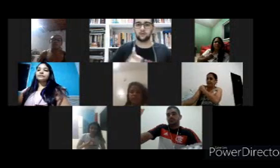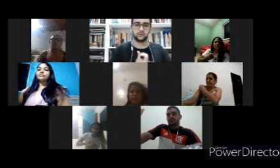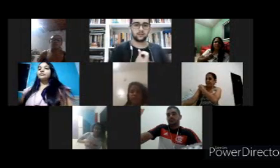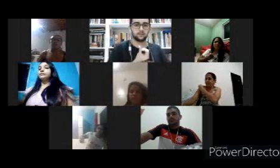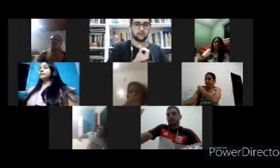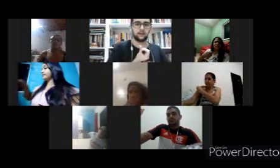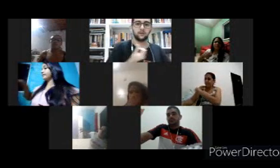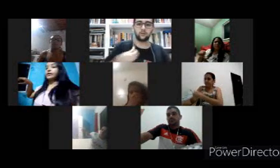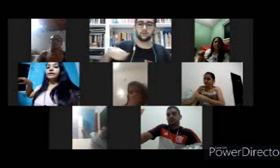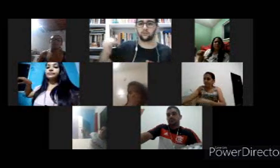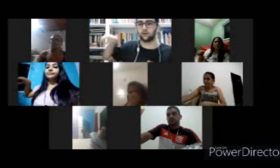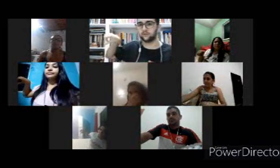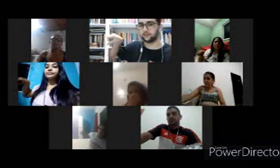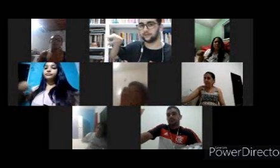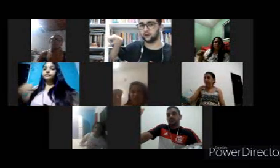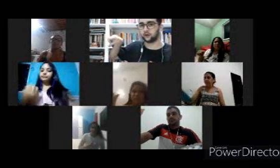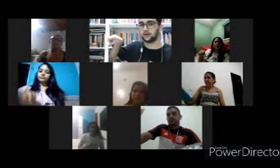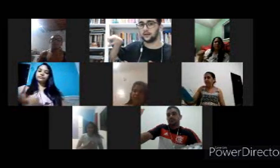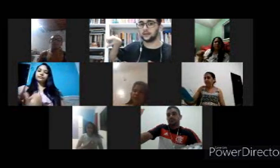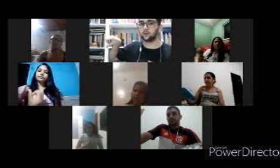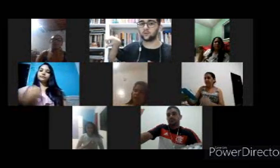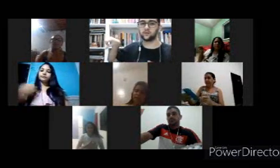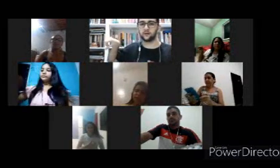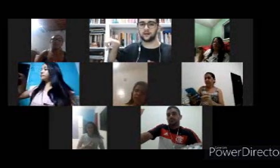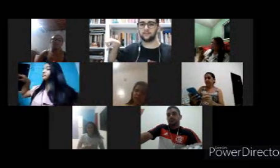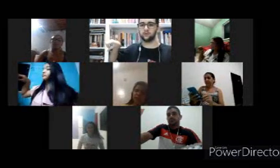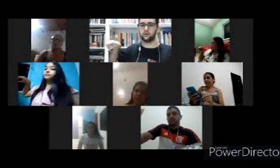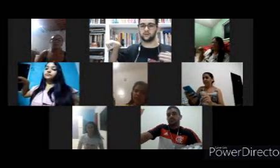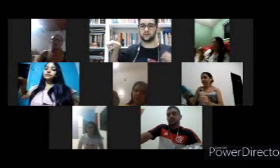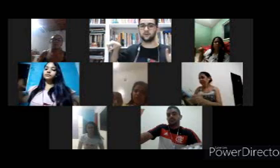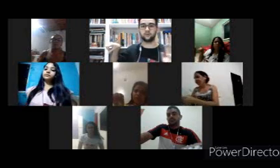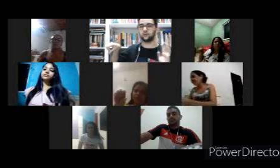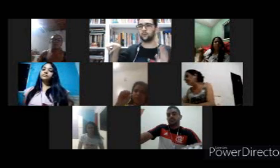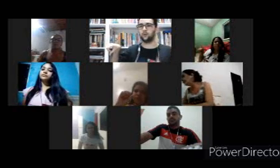o 6 é para dentro, o 9 é para fora. Então, se eu vou falar 1900, vou supor,